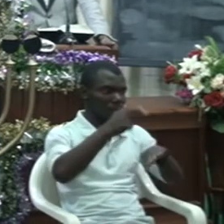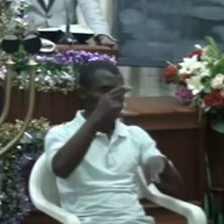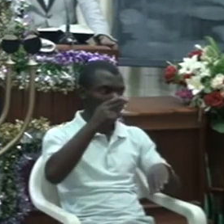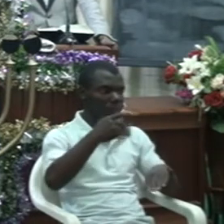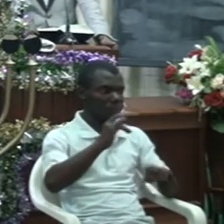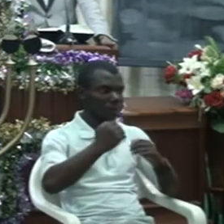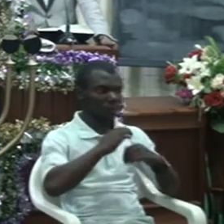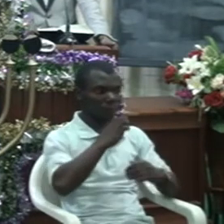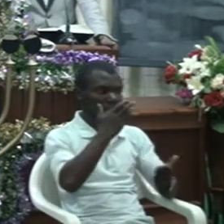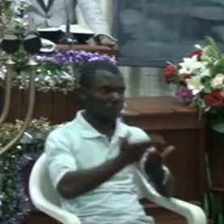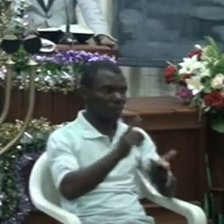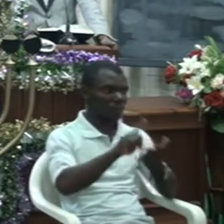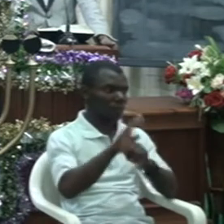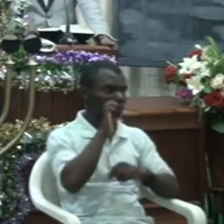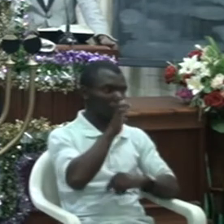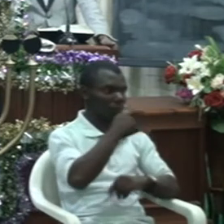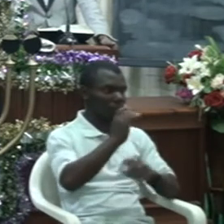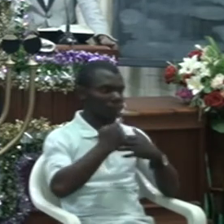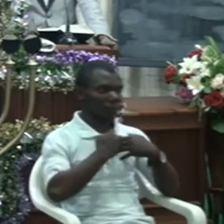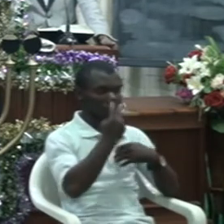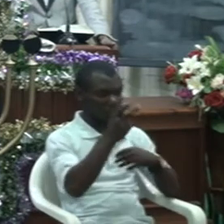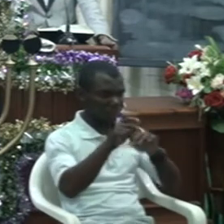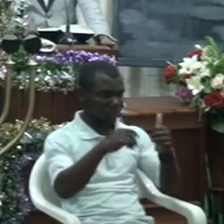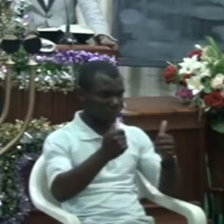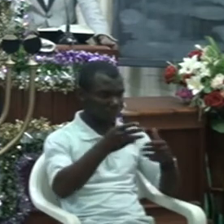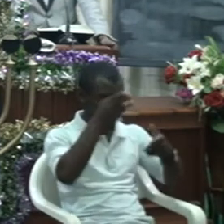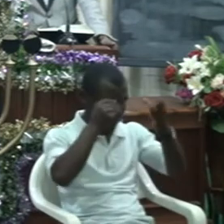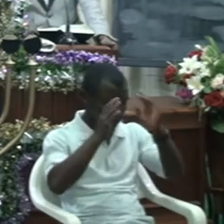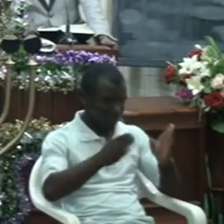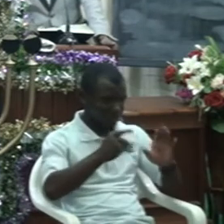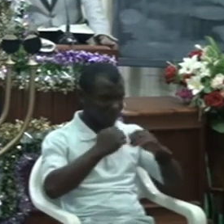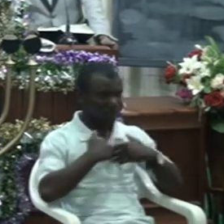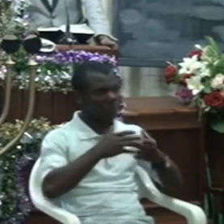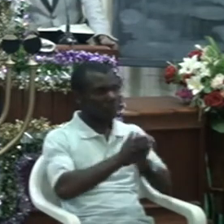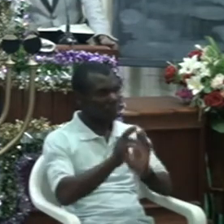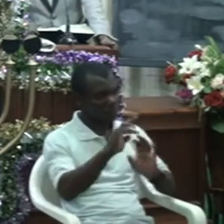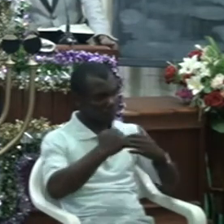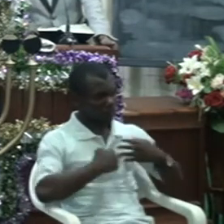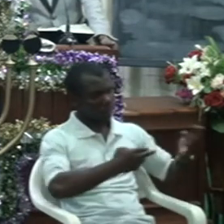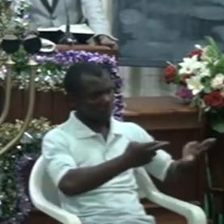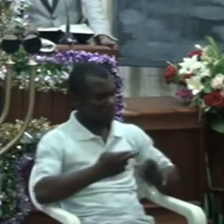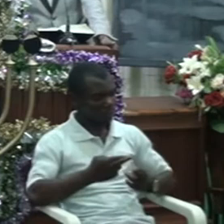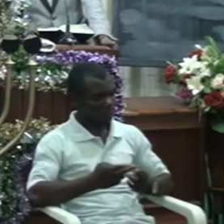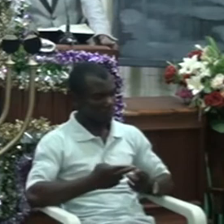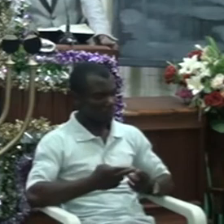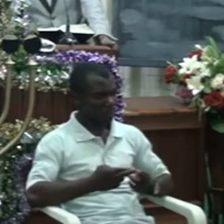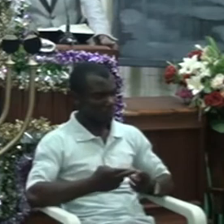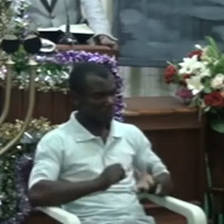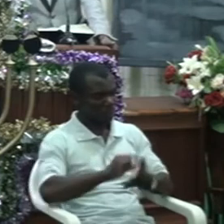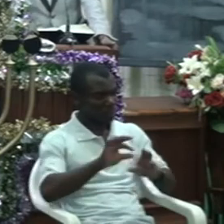akafika Efeso, akaona wanafunzi wengine, akawauliza, mulipokea Roho Mtakatifu wakati